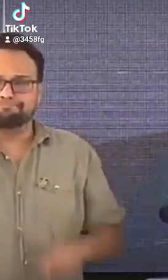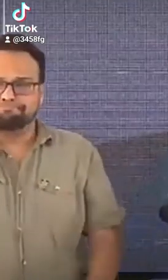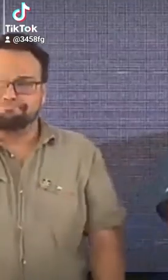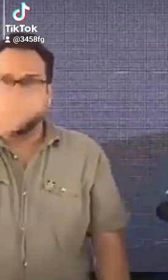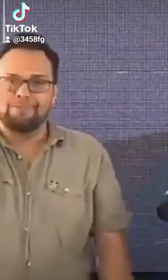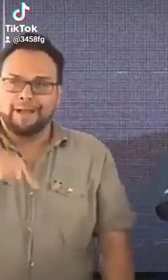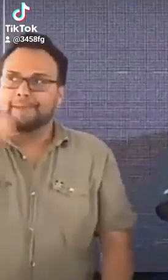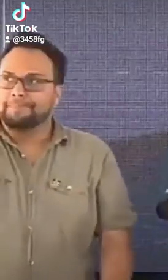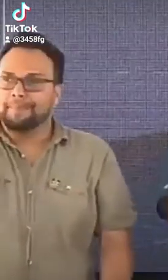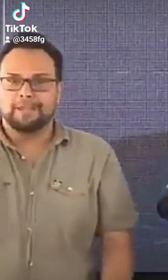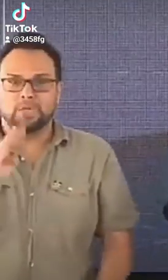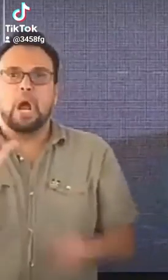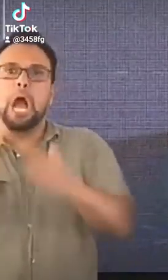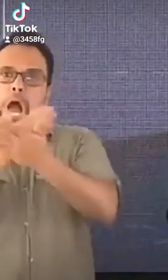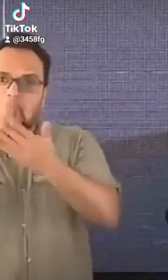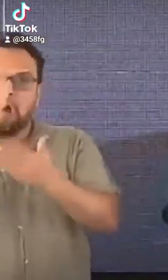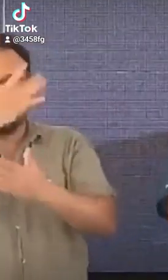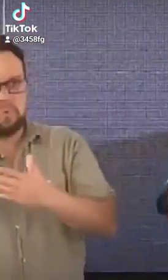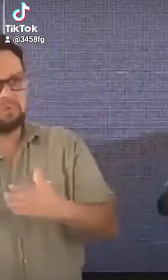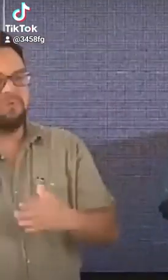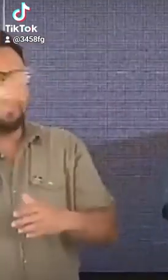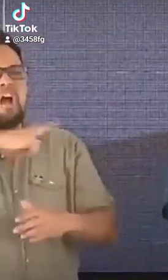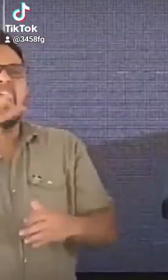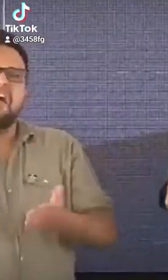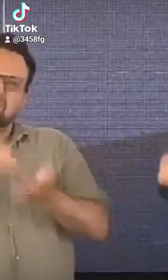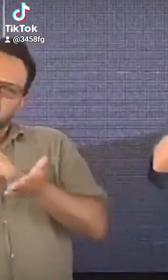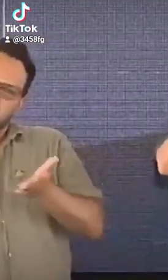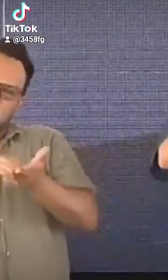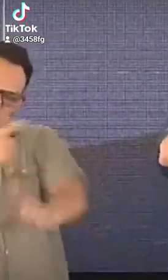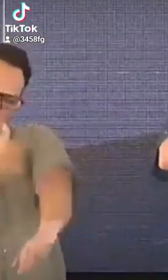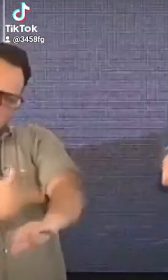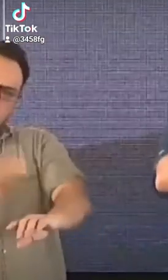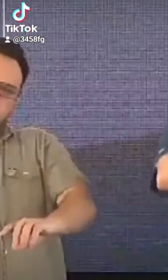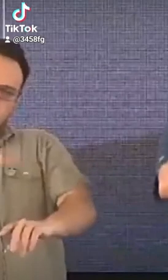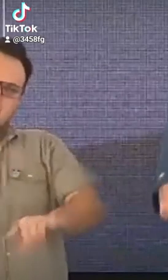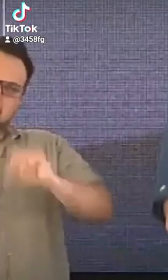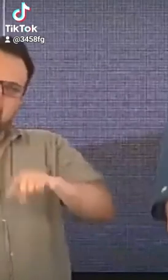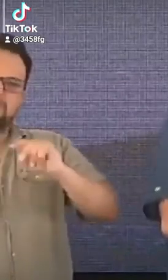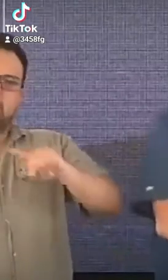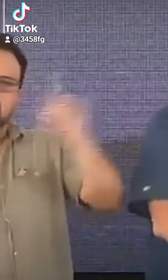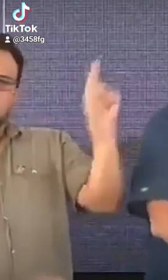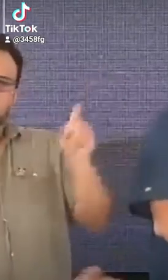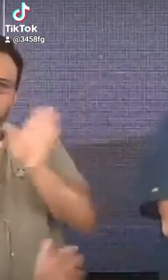E alguns falam, o presidente é mal educado, ele fala palavrão. Mas eu não roubo!